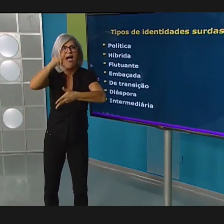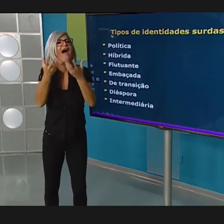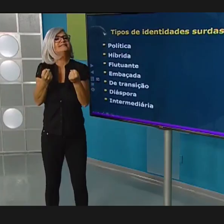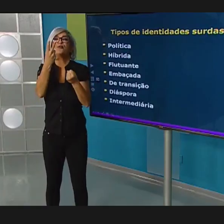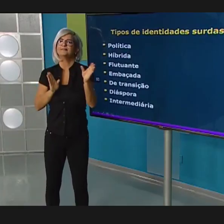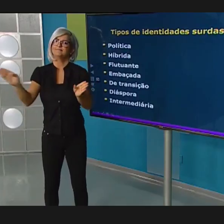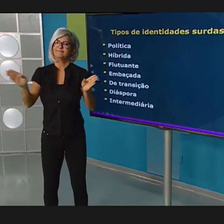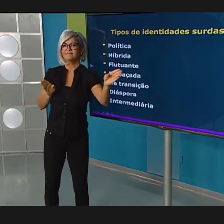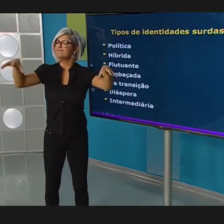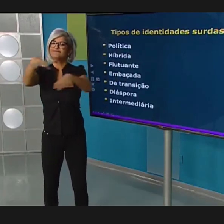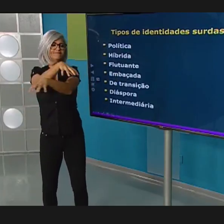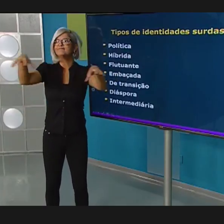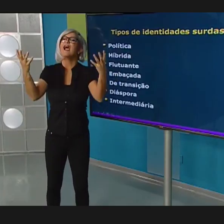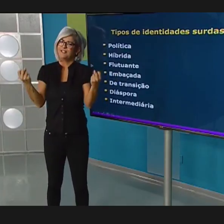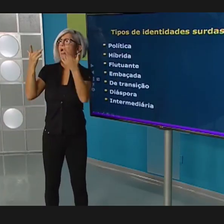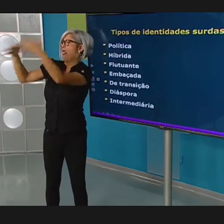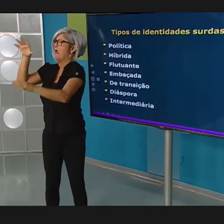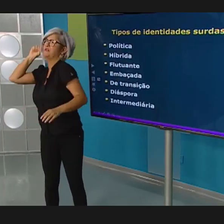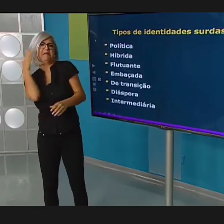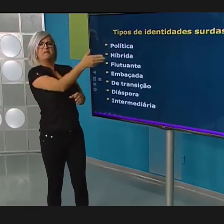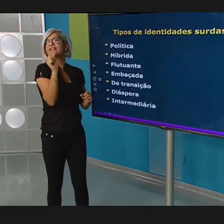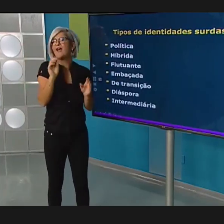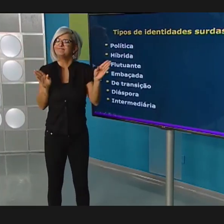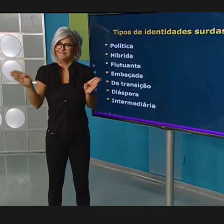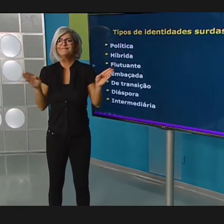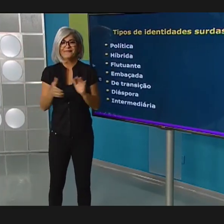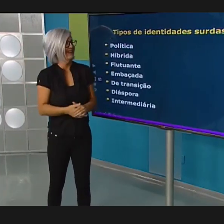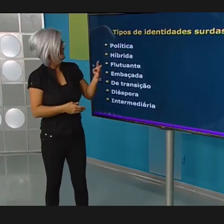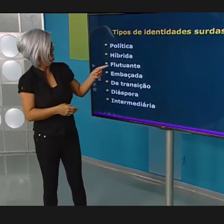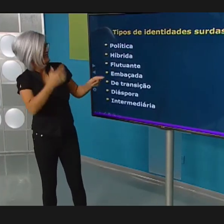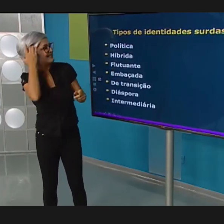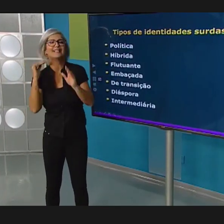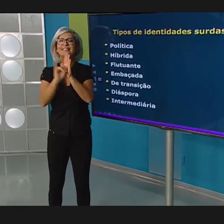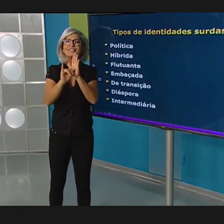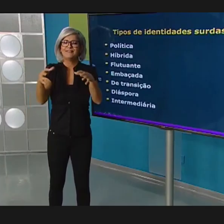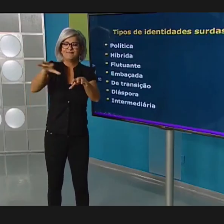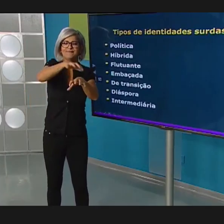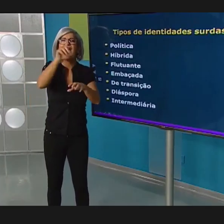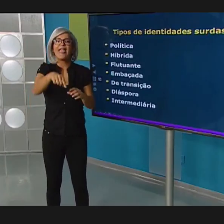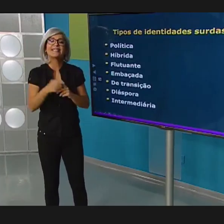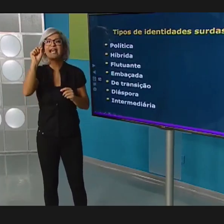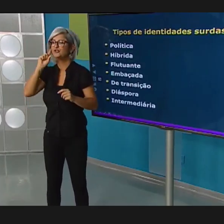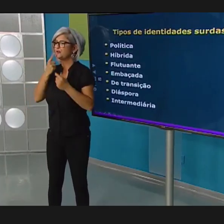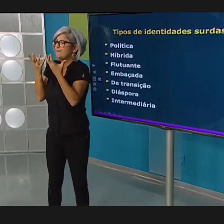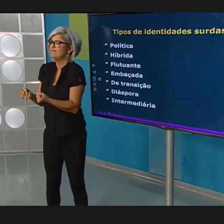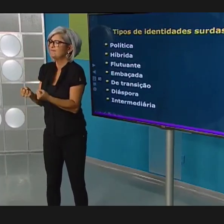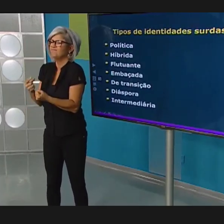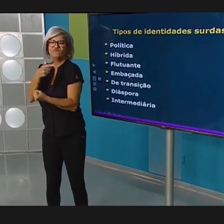encontra então uma comunidade surda, ela convive com tranquilidade nesses 2 ambientes. Jamais vai fazer opção por um. A identidade surda flutuante trata